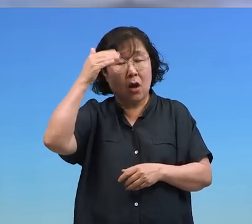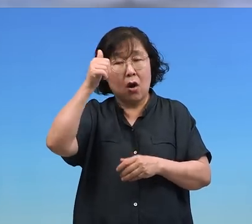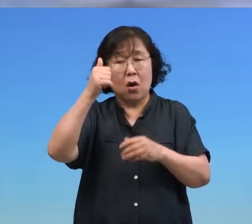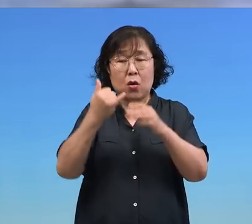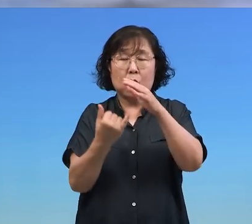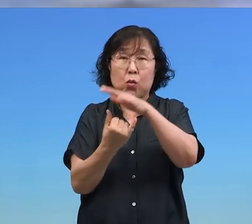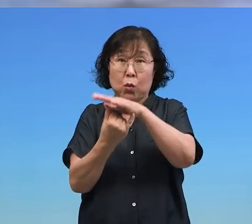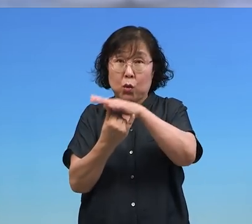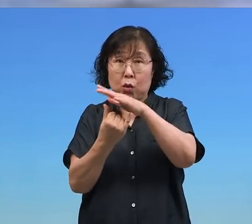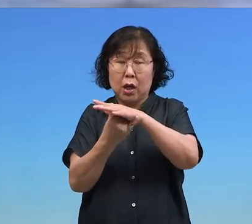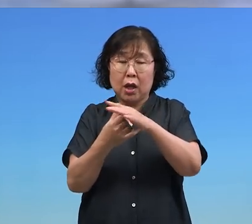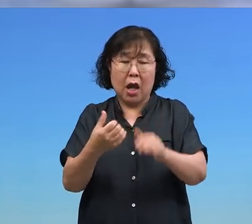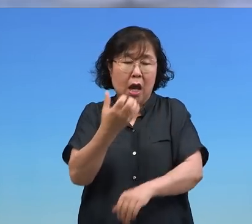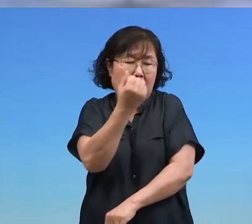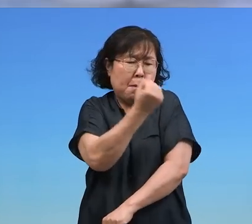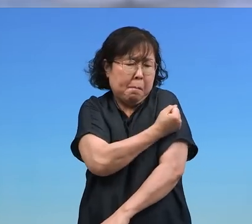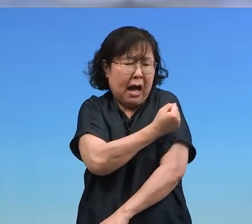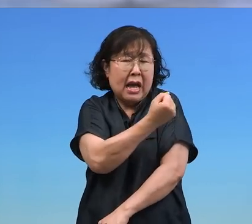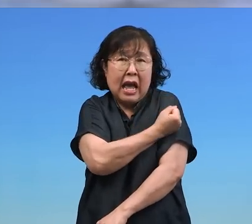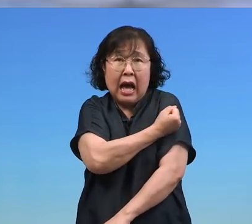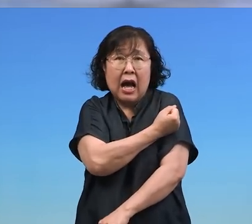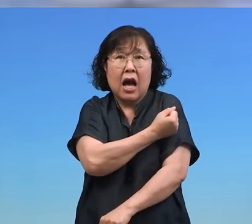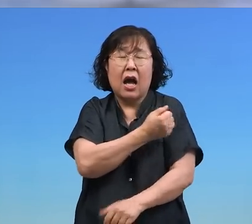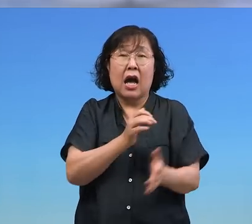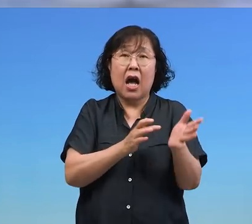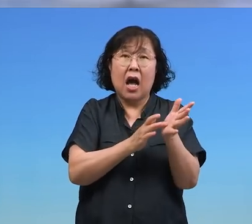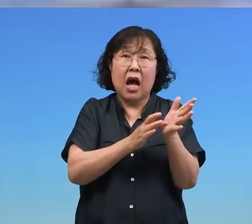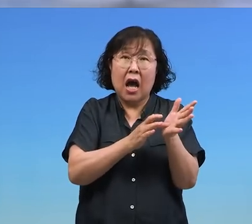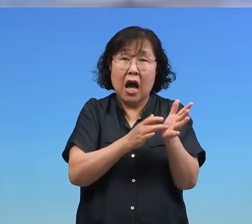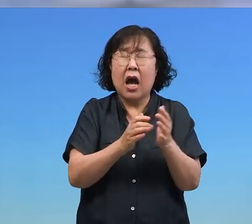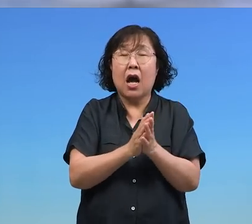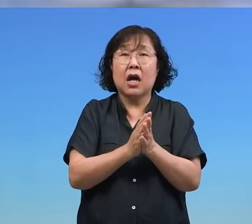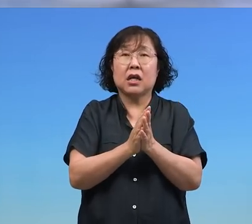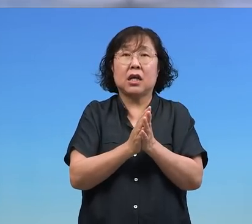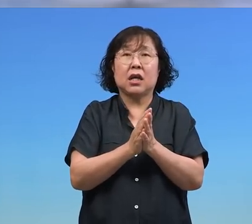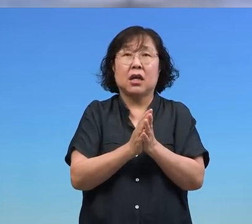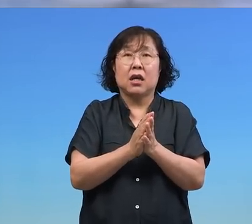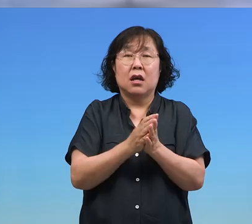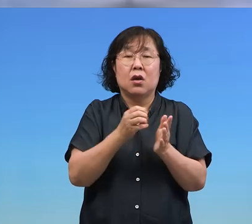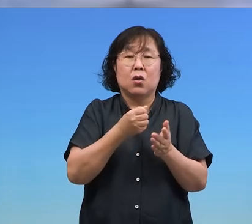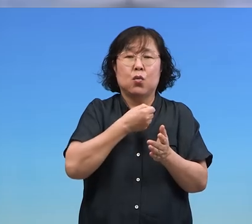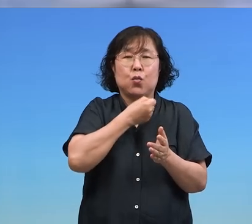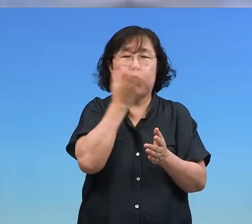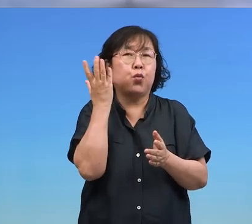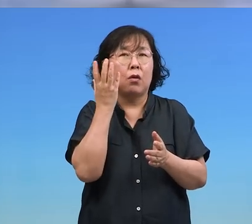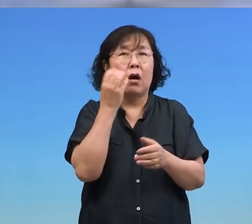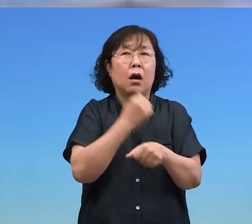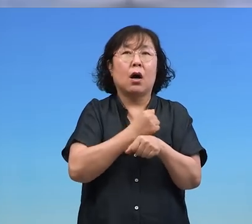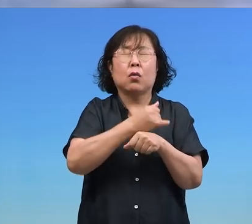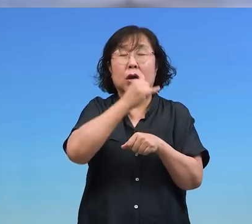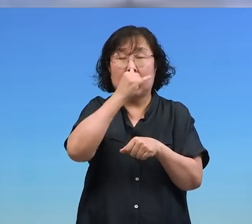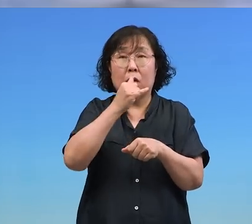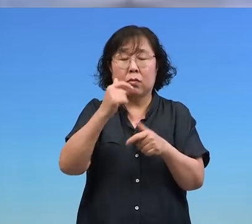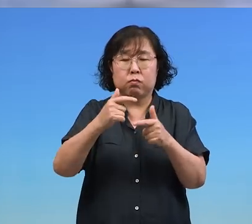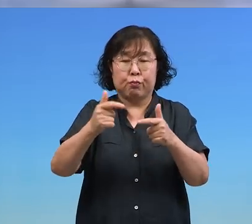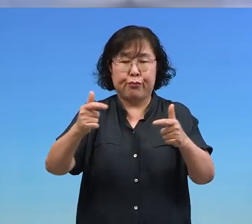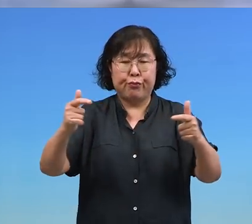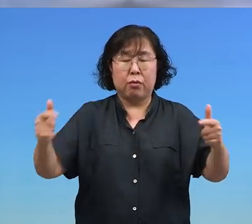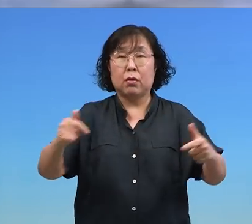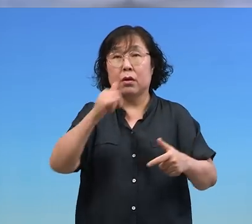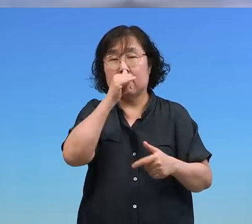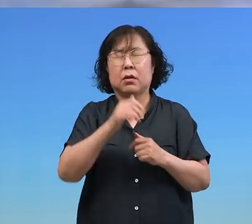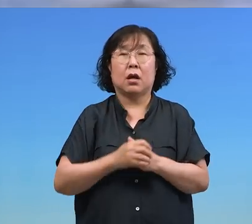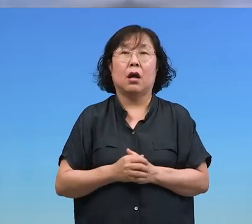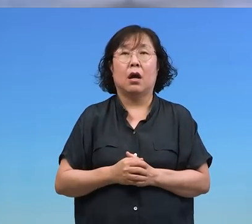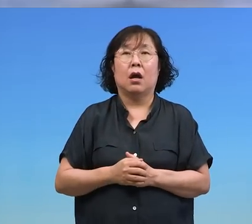유혹이 되고 그게 지금 자꾸 확산이 되고 있다 이런 연재 기사를 제가 최근에 봤거든요 오늘